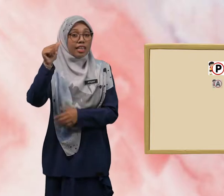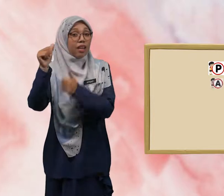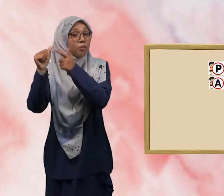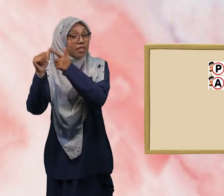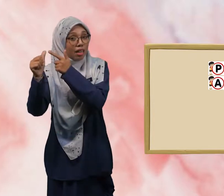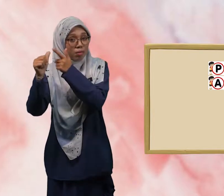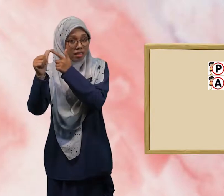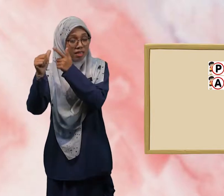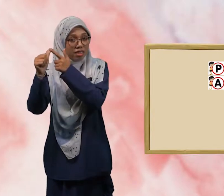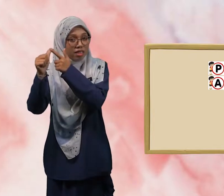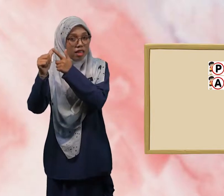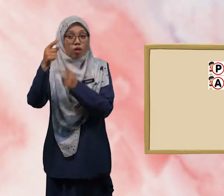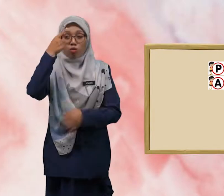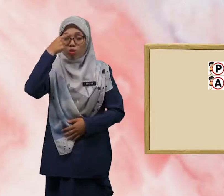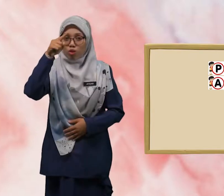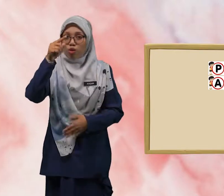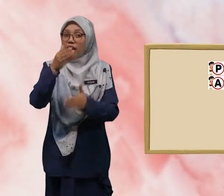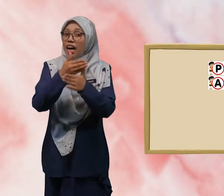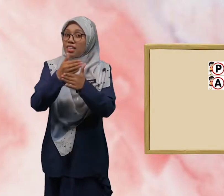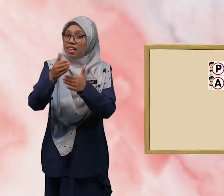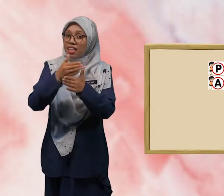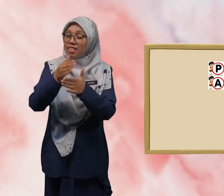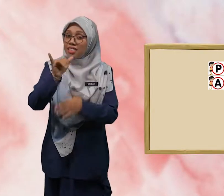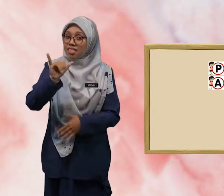yang pertama untuk antaranya